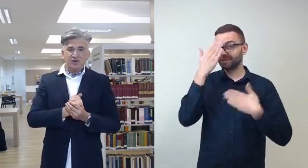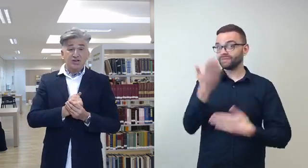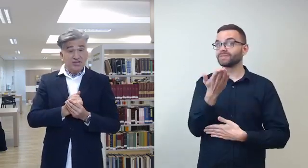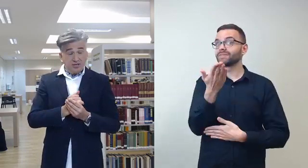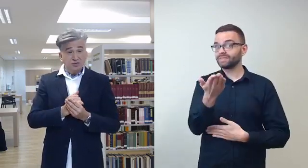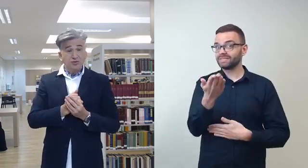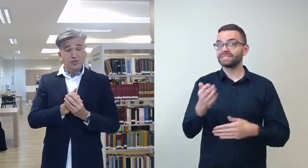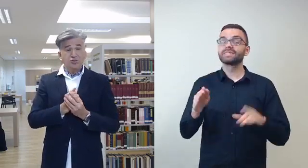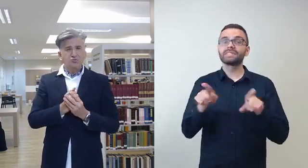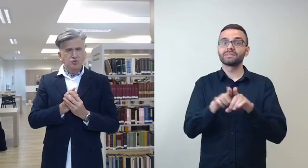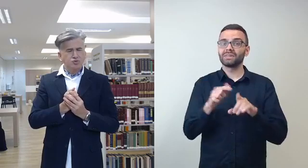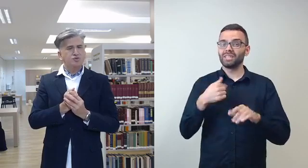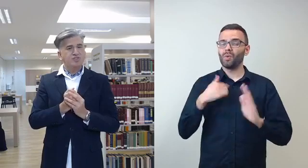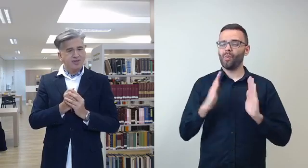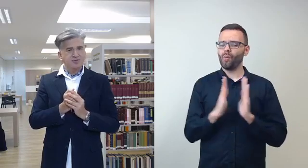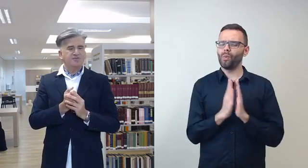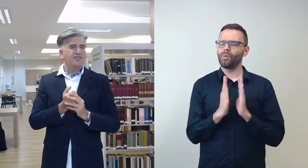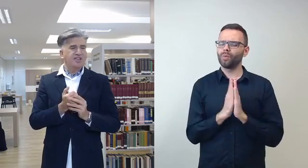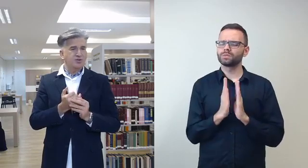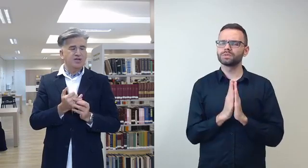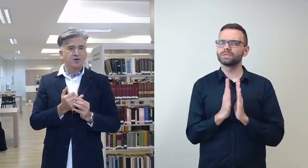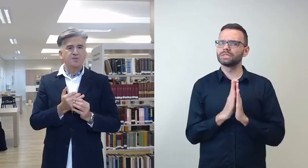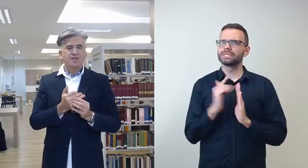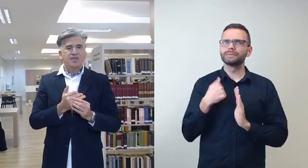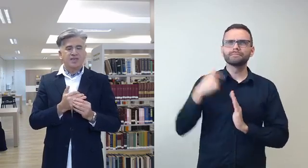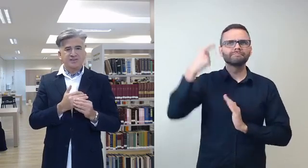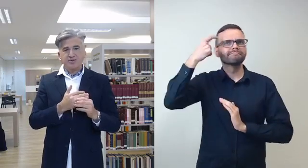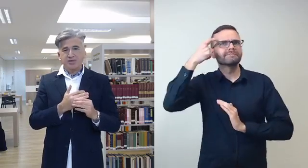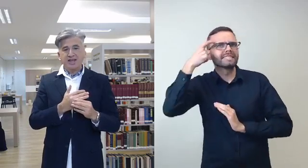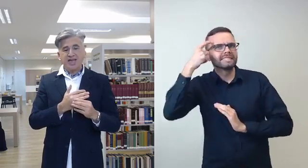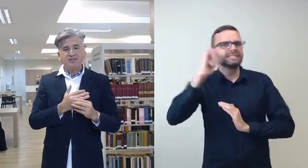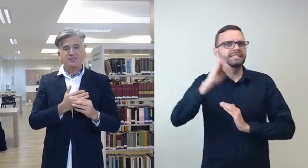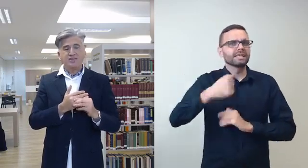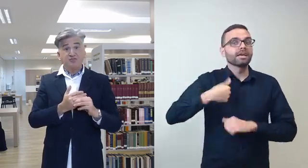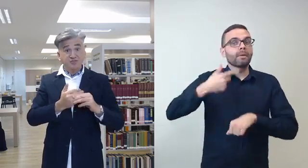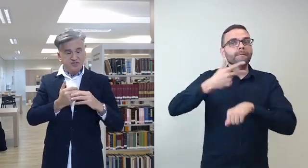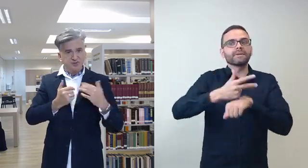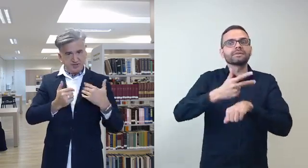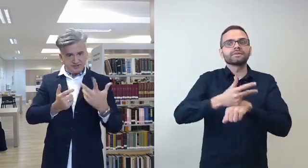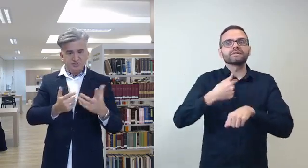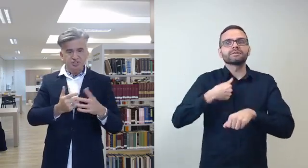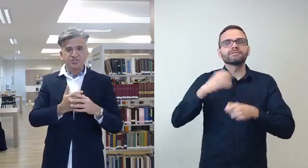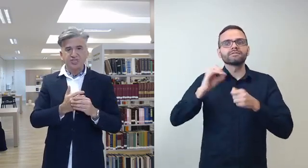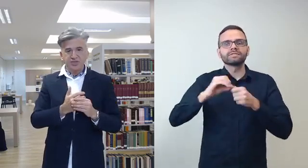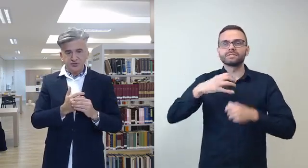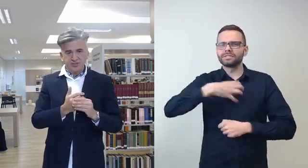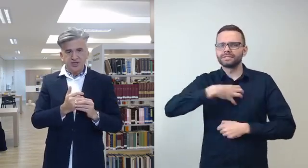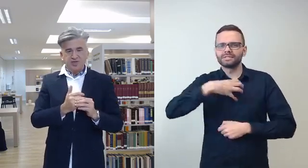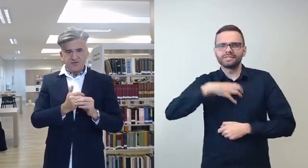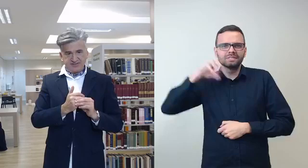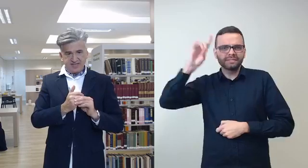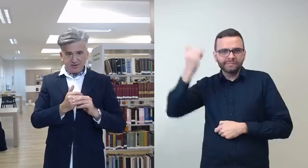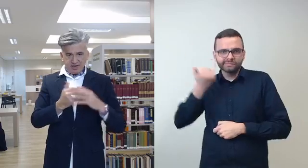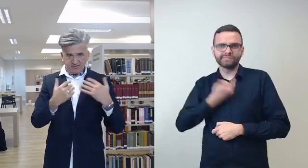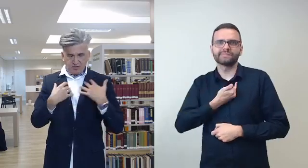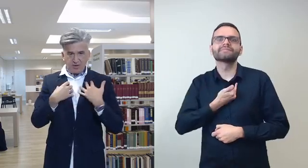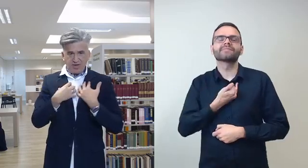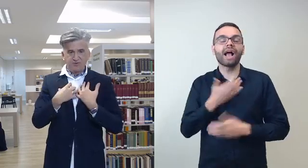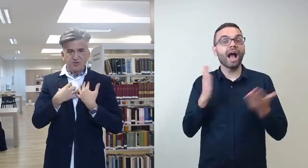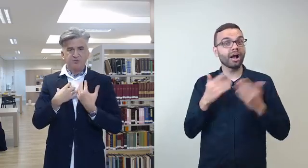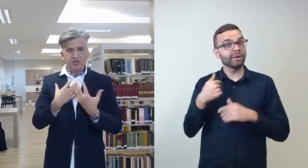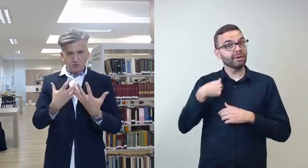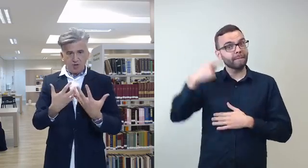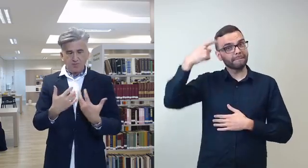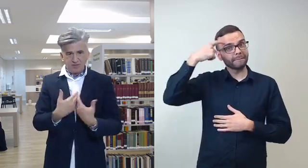estive orando durante muito tempo se eu faria ou não essa primeira live e fiz porque senti de Deus fazer, agora vem o meu